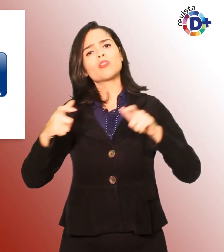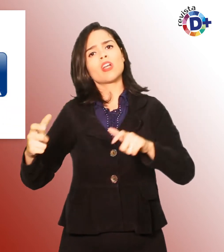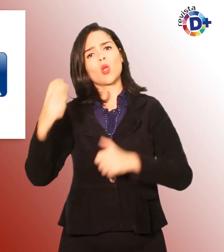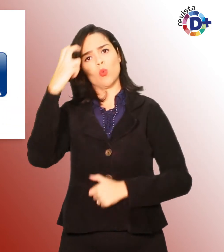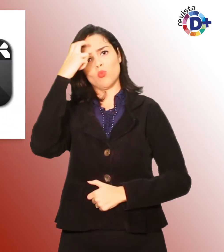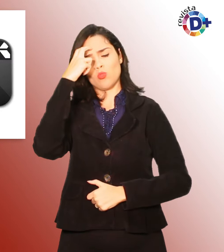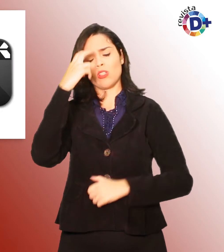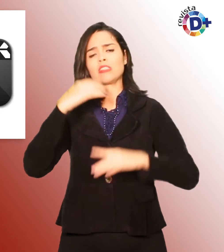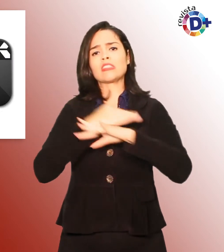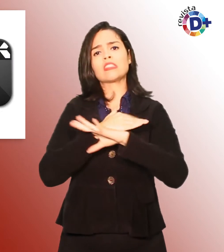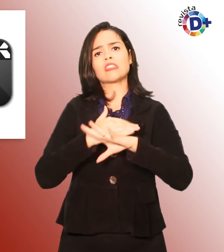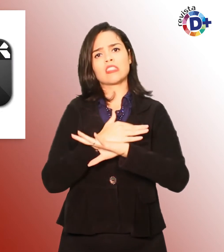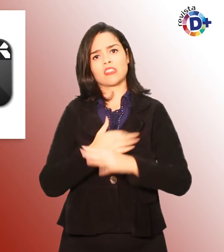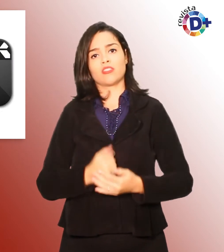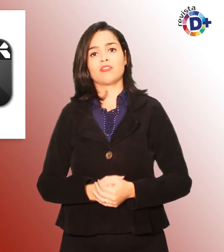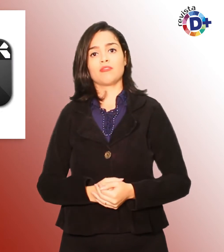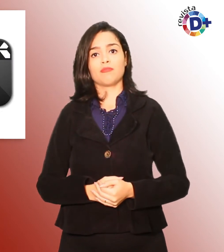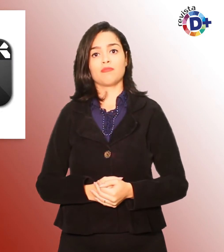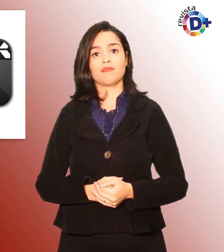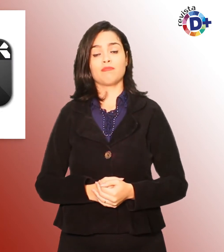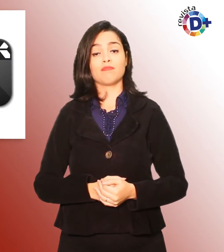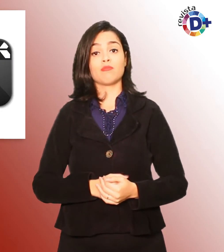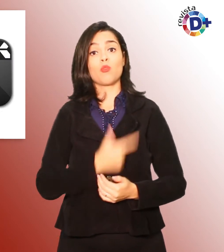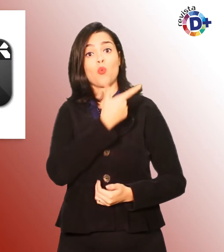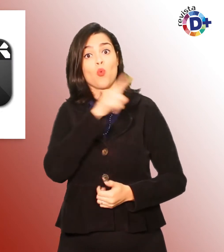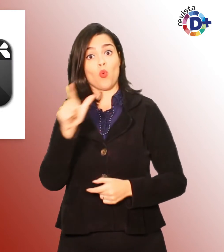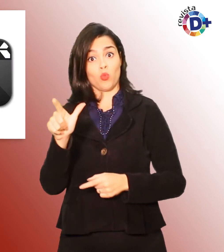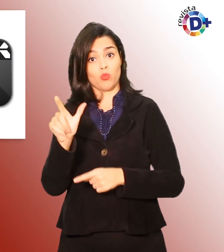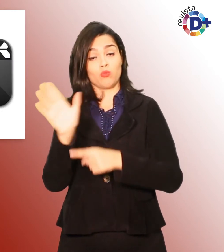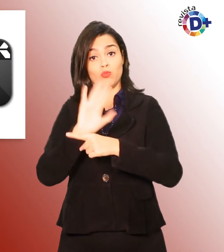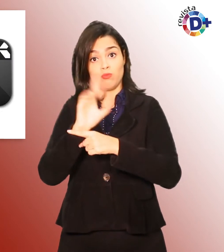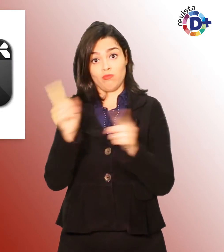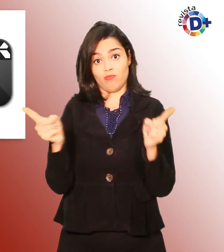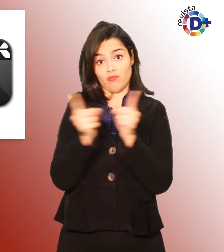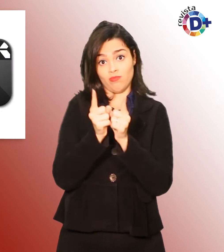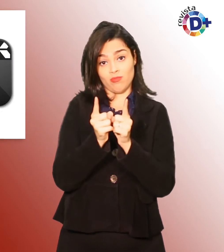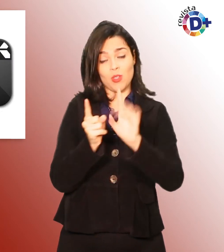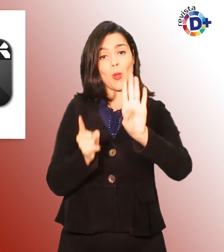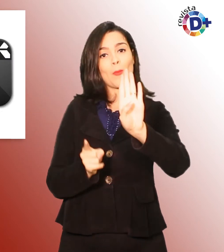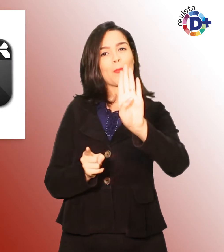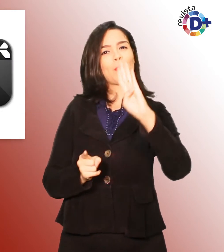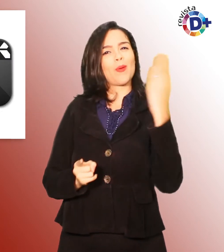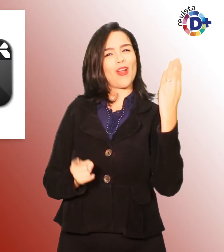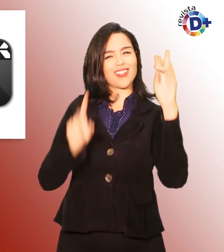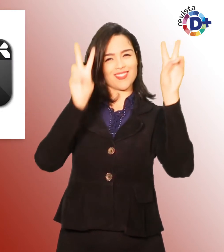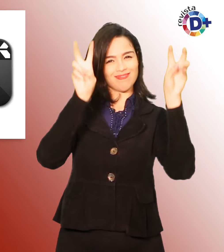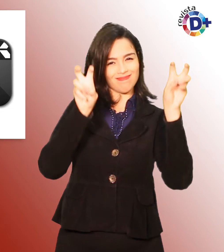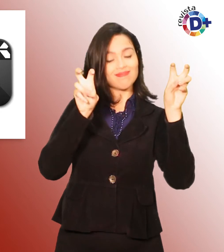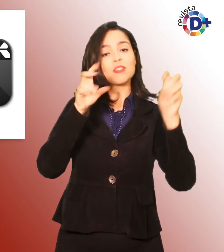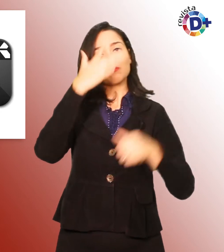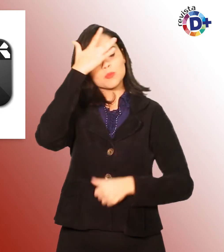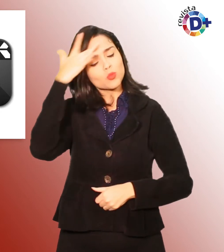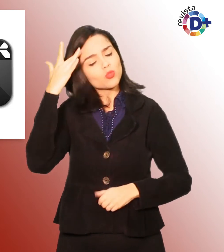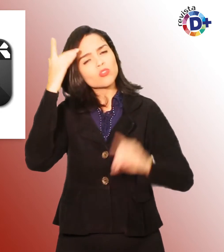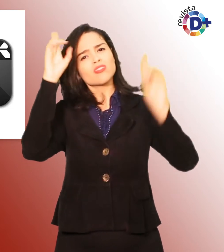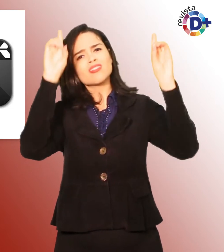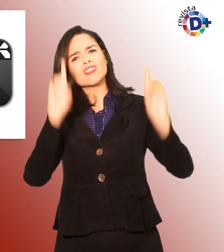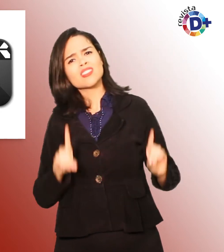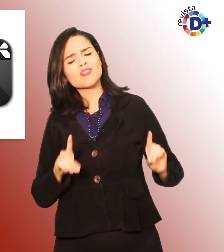cidade no mini doc à porta pessoas com deficiência denunciam as portas